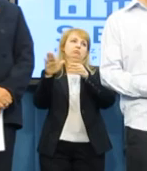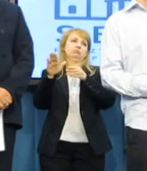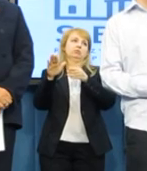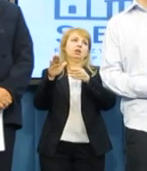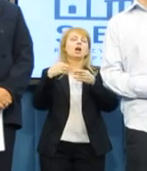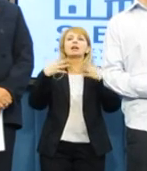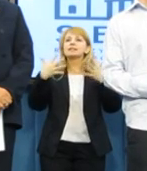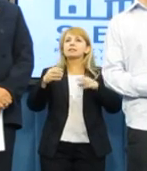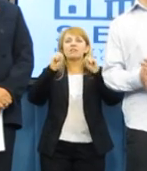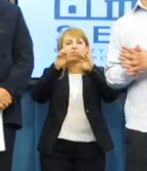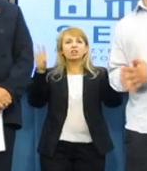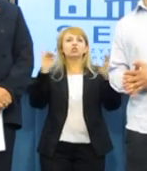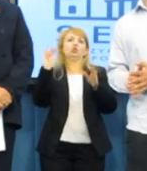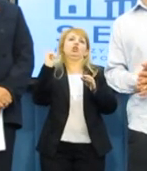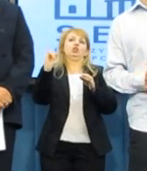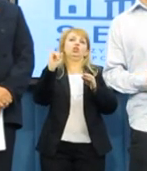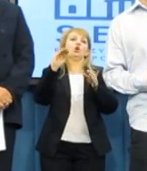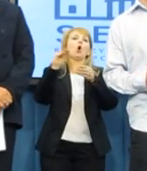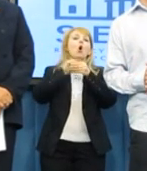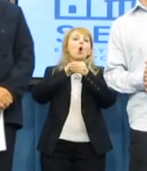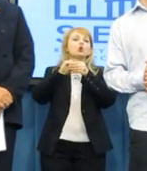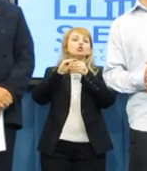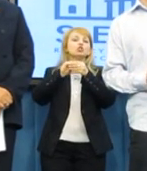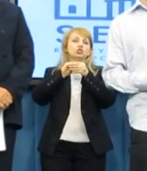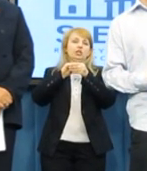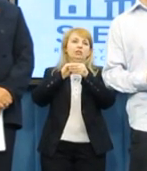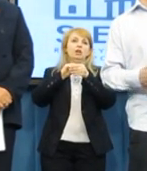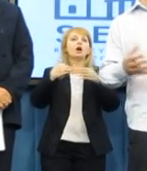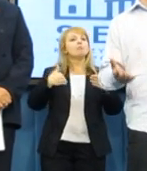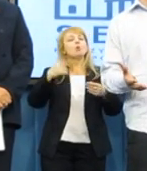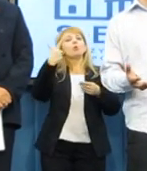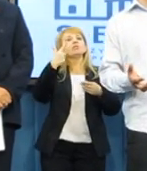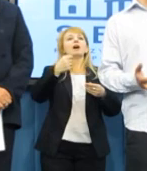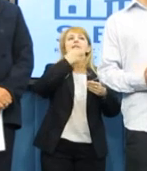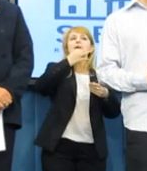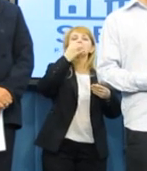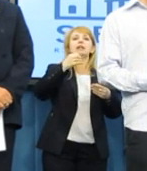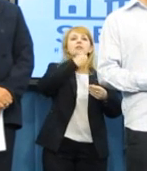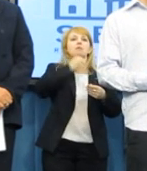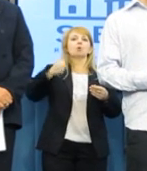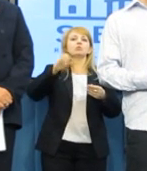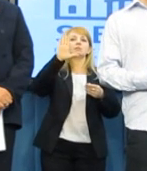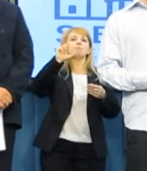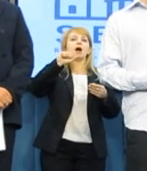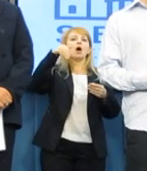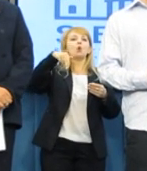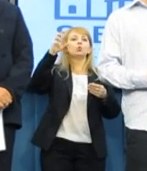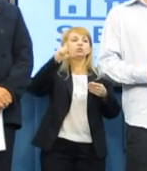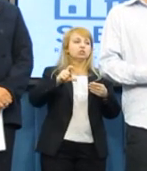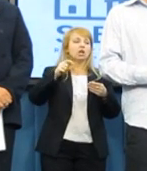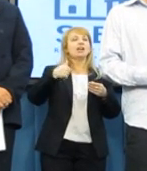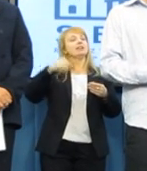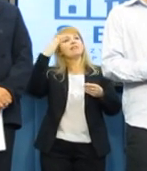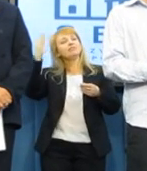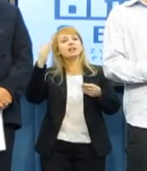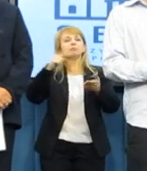wyjaśnienie tej kwestii. Były dwa zapytania pana posła Bałcia, które też się rozbiło jakąś ścianę milczenia. Ja to